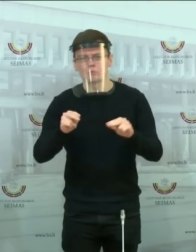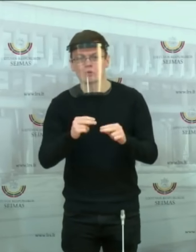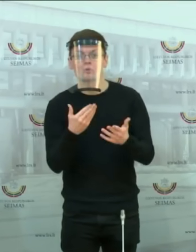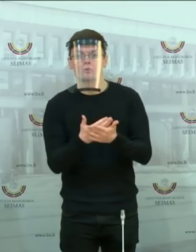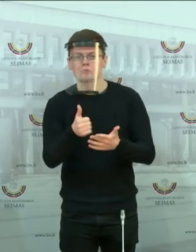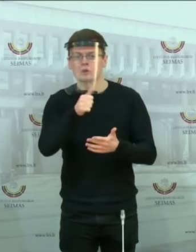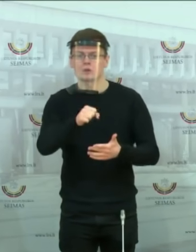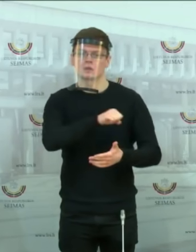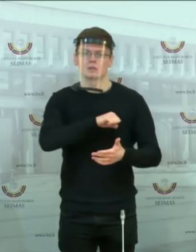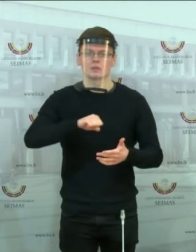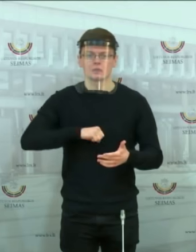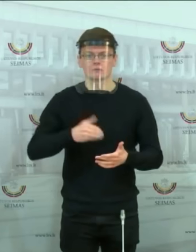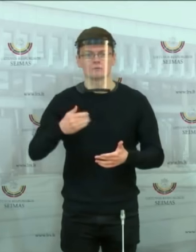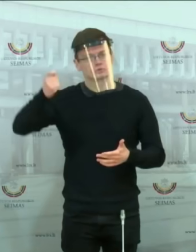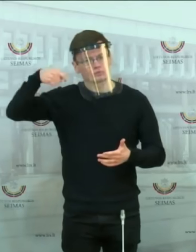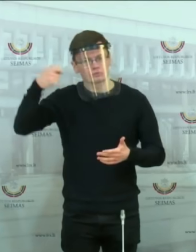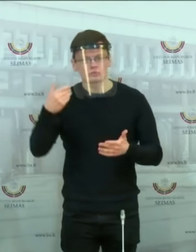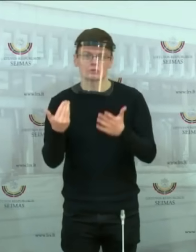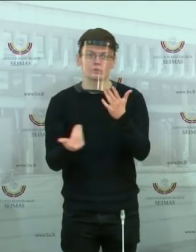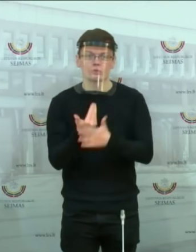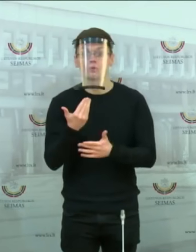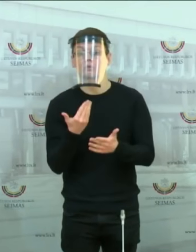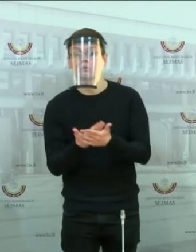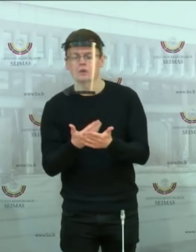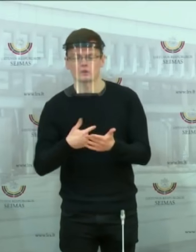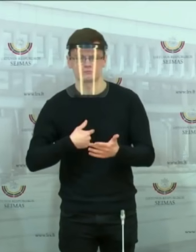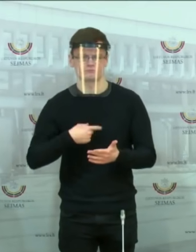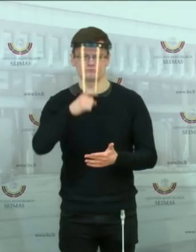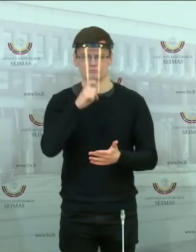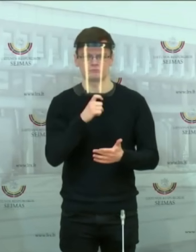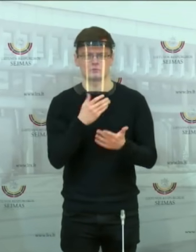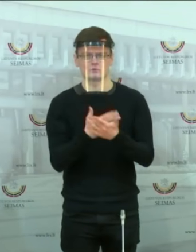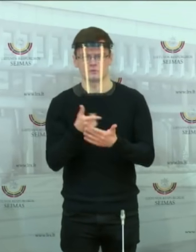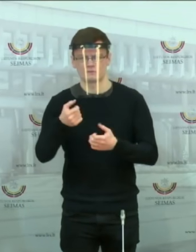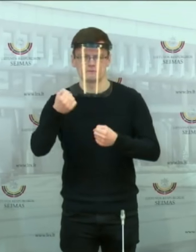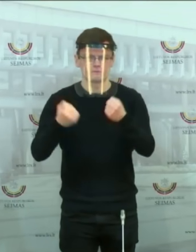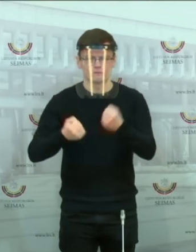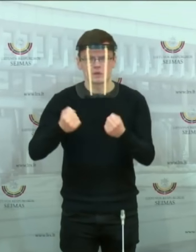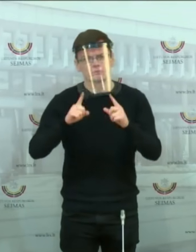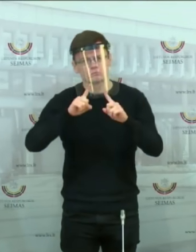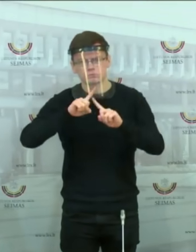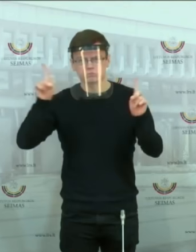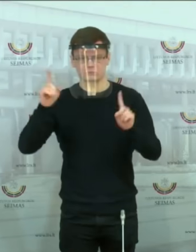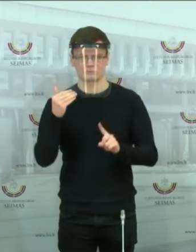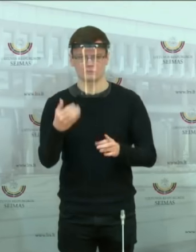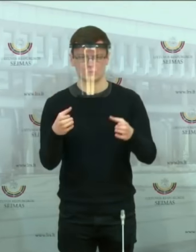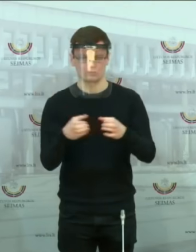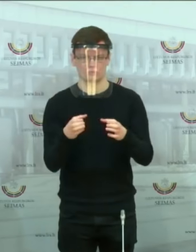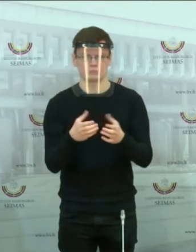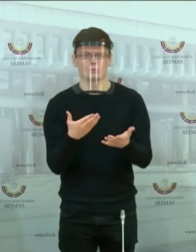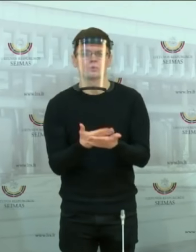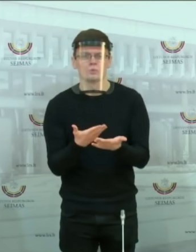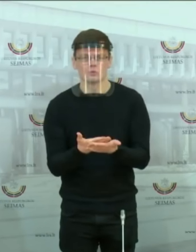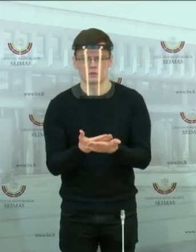mediko atnaujinti studijas ar kitus dalykus, aš nežinau, kodėl čia vairuotojų turėtų būti ypatinga ir išskirtinė grupė,